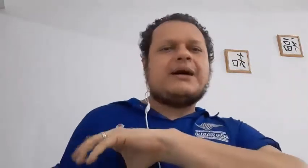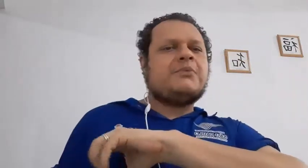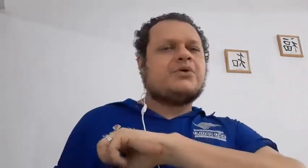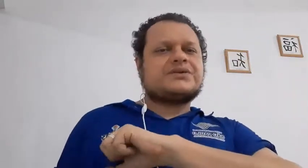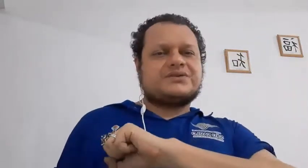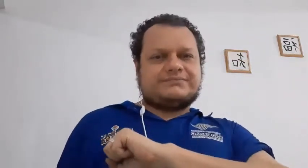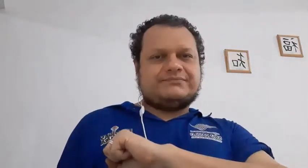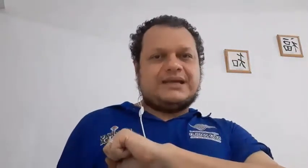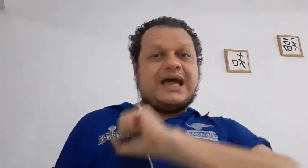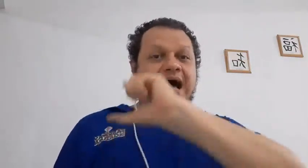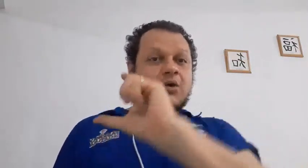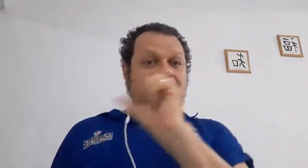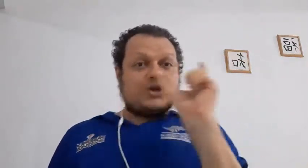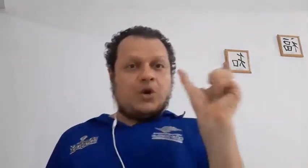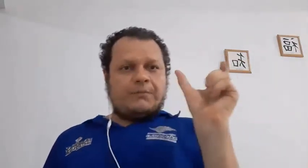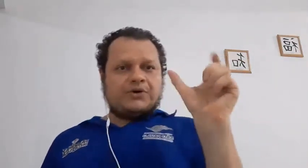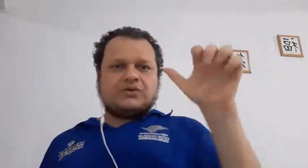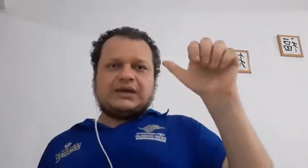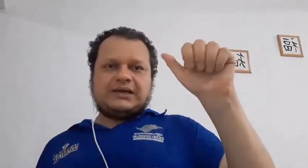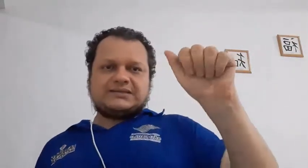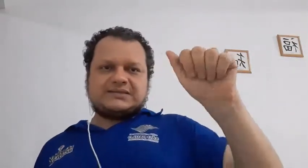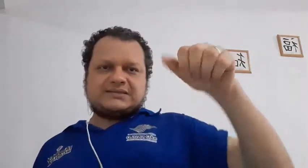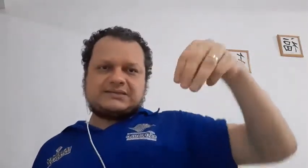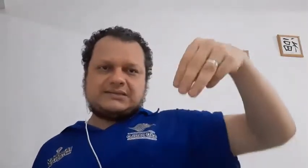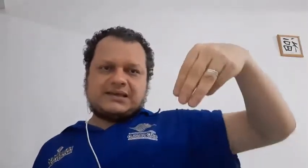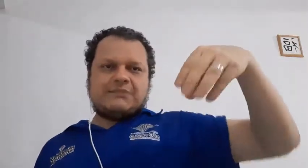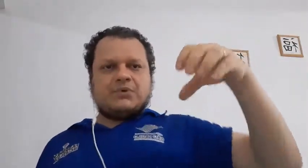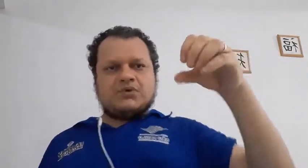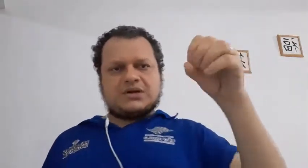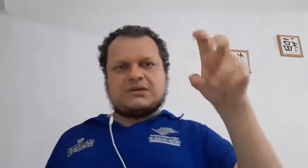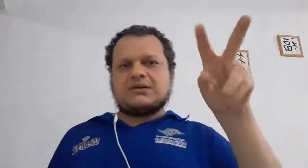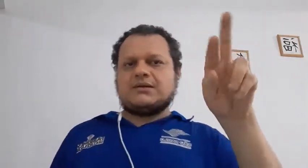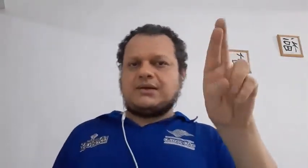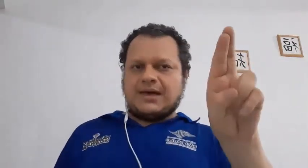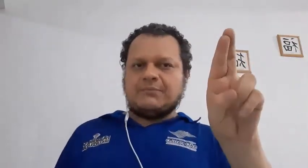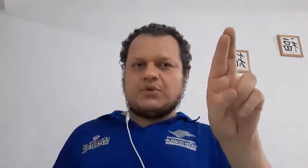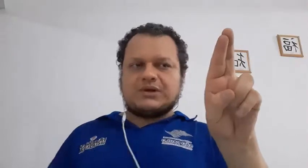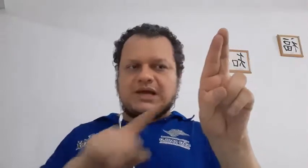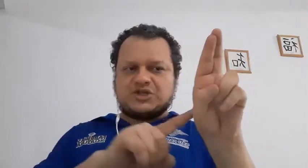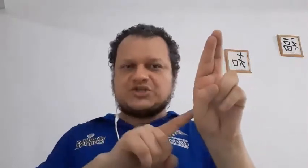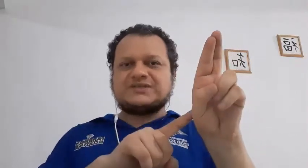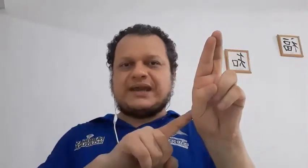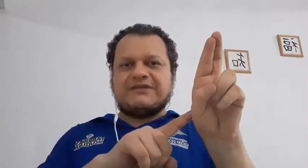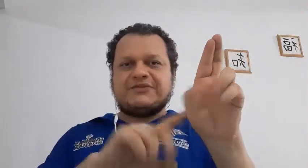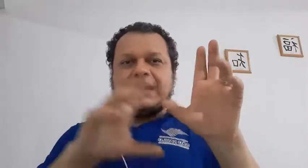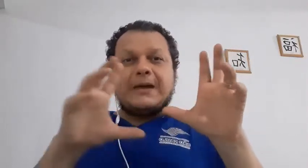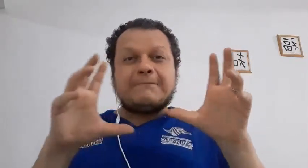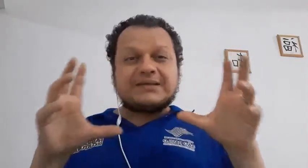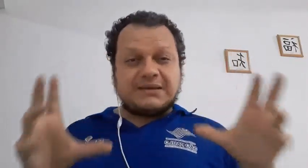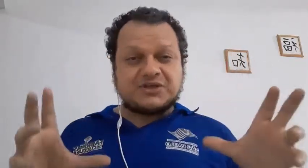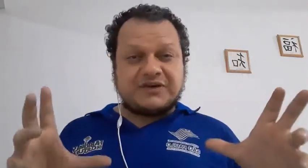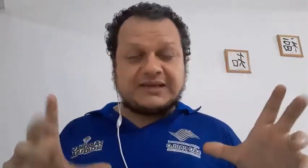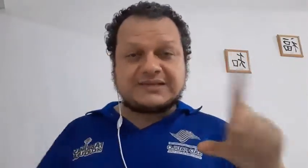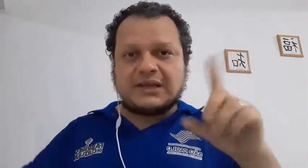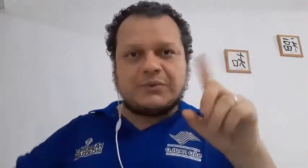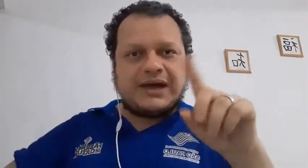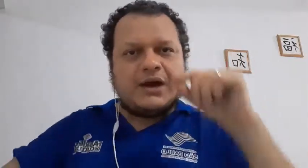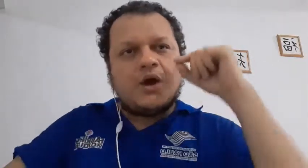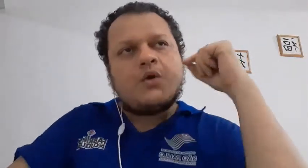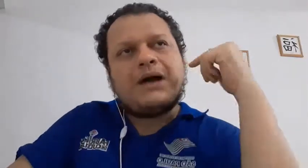amor. Agora, no português, amor é amor. A gente escreve. Percebe a diferença? Não é uma língua